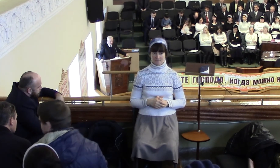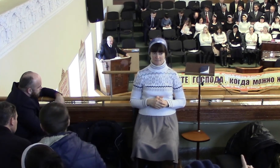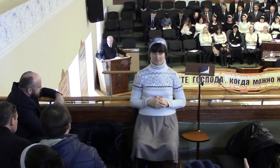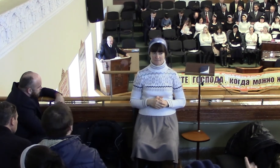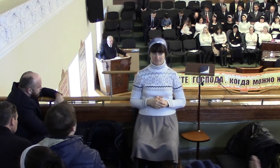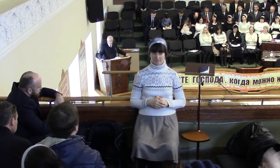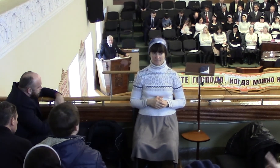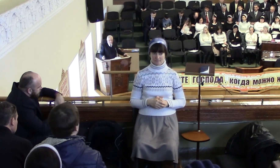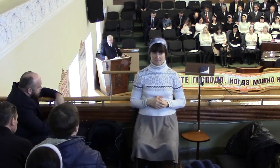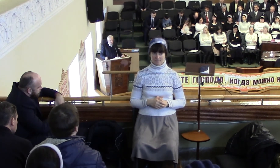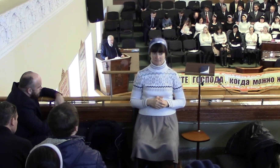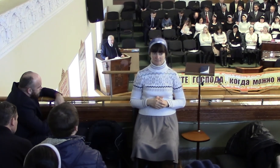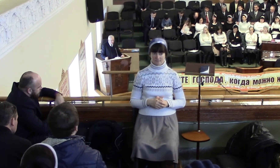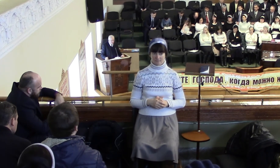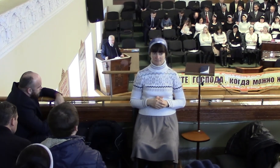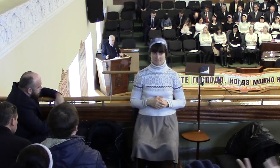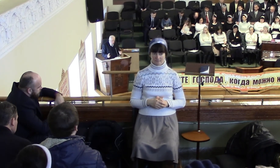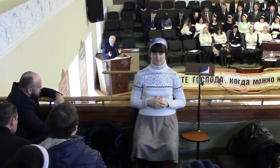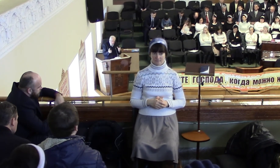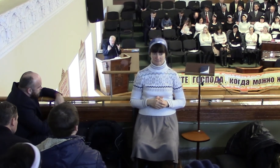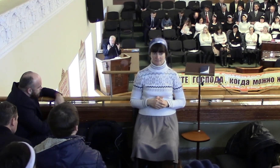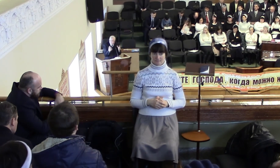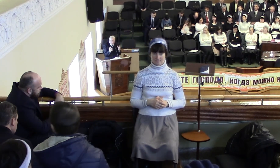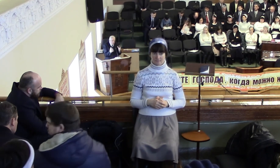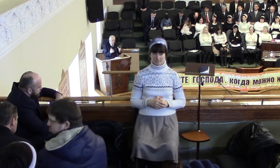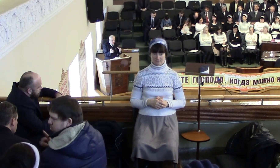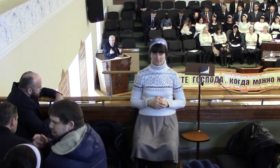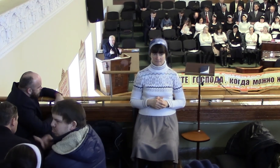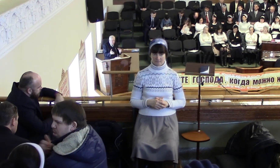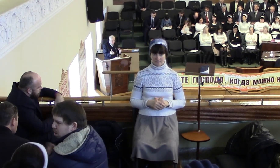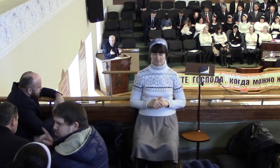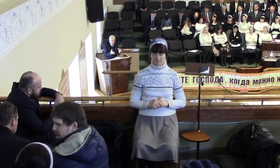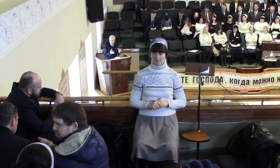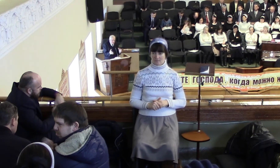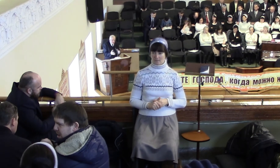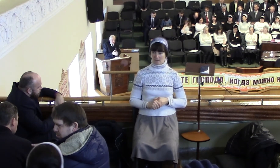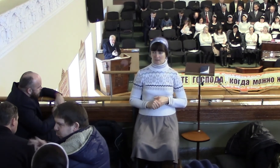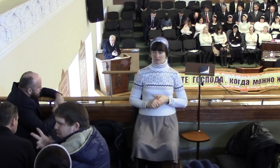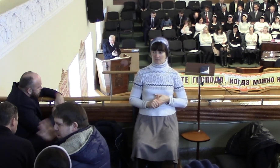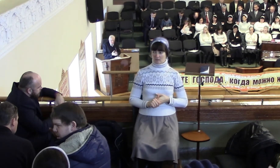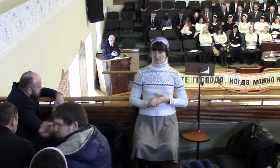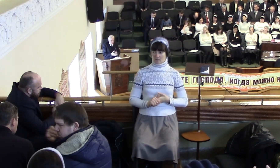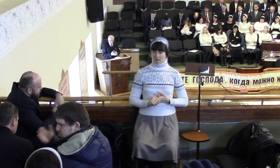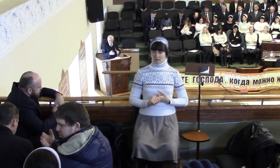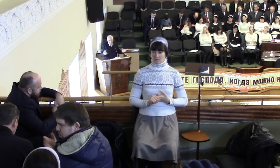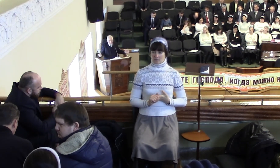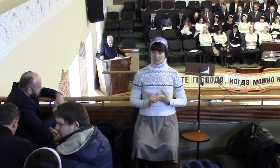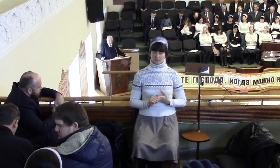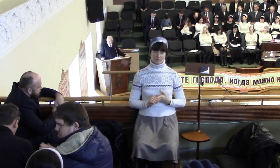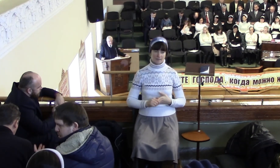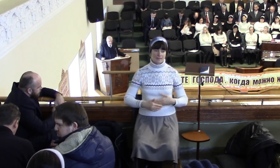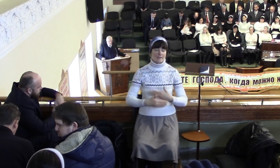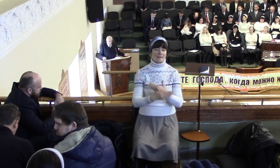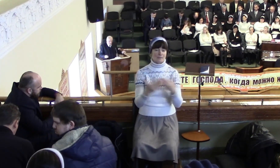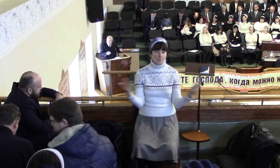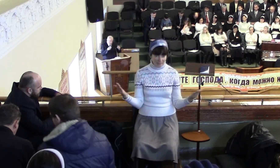гнезда. Друзья дорогие, сегодня это большая проблема. И защитить себя мы сами не